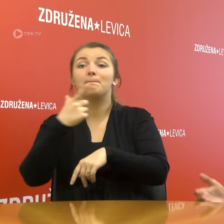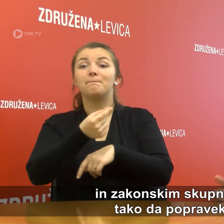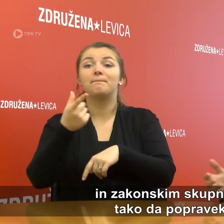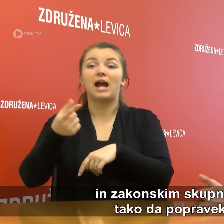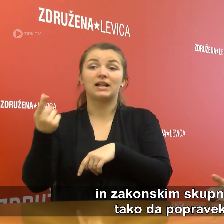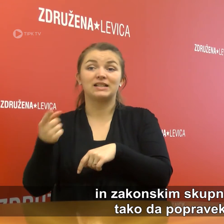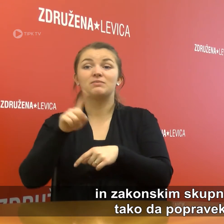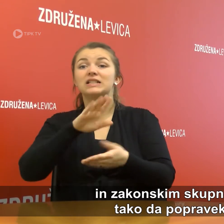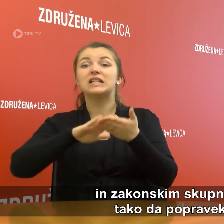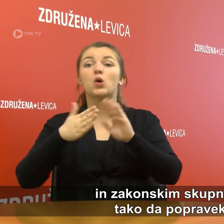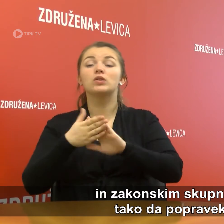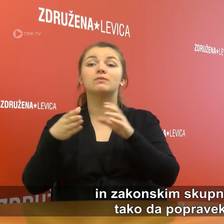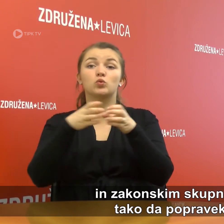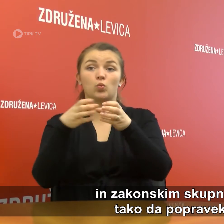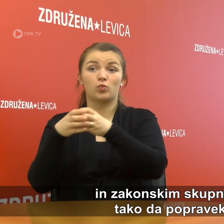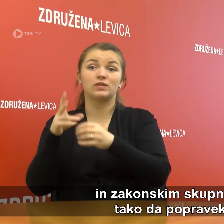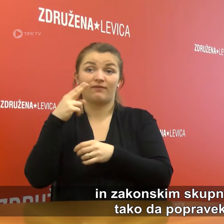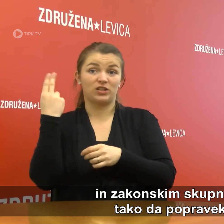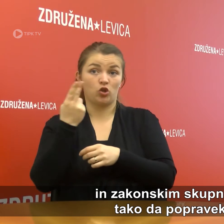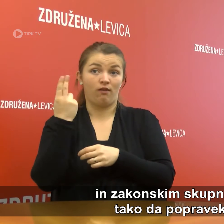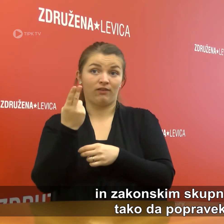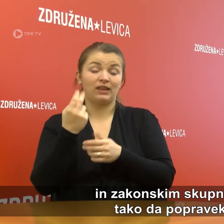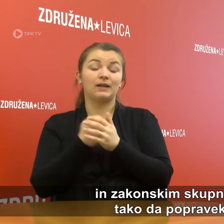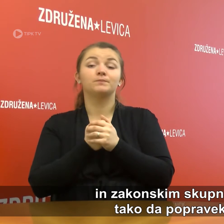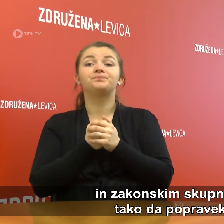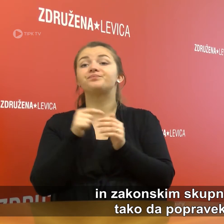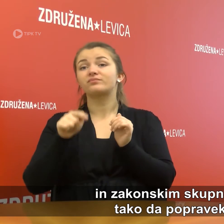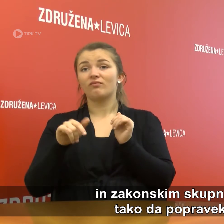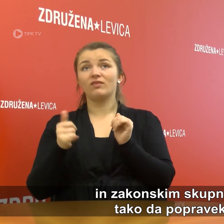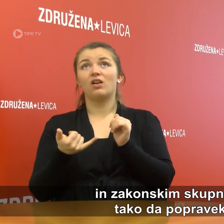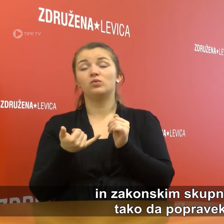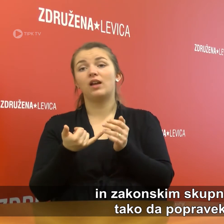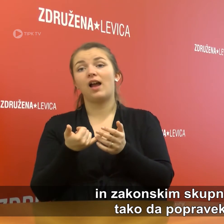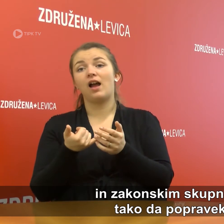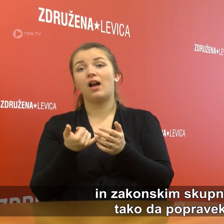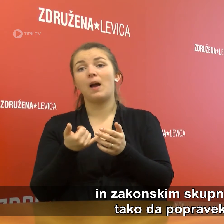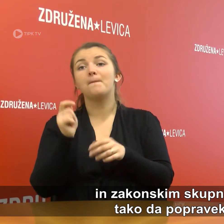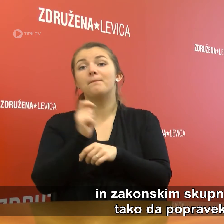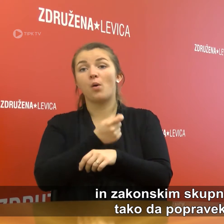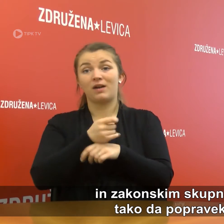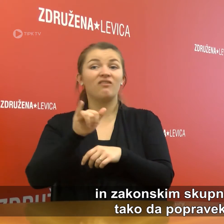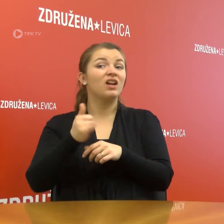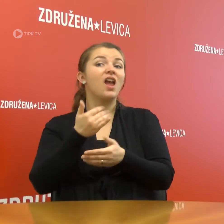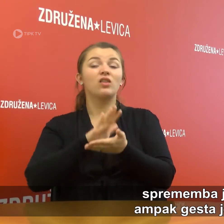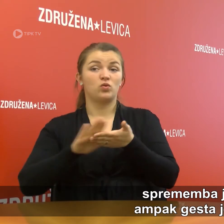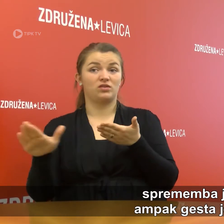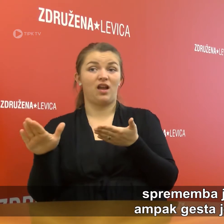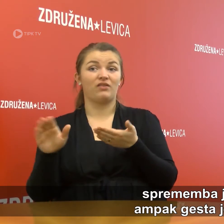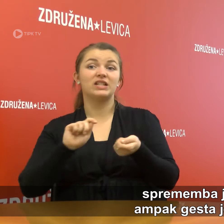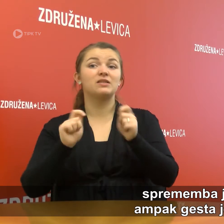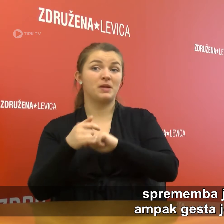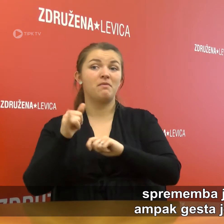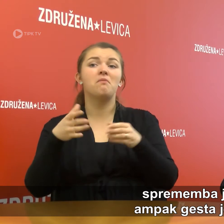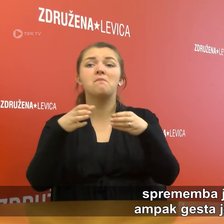partnerskim in zakonskim skupnostim v Sloveniji. Tako da popravek je enostaven, sprememba